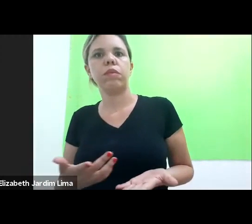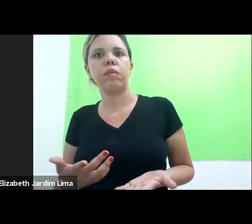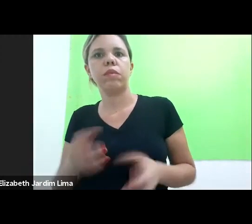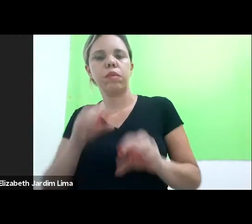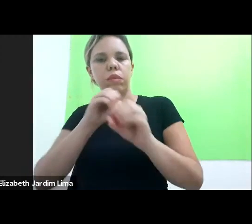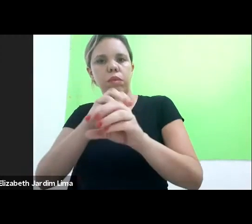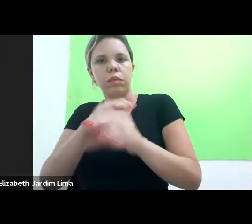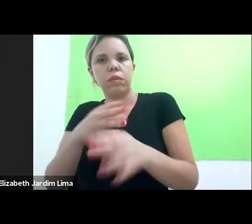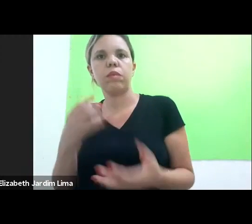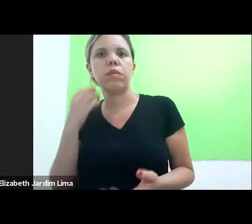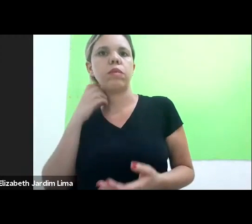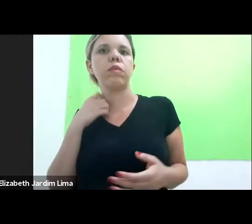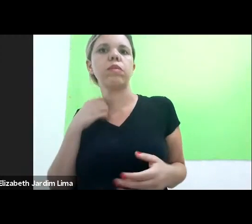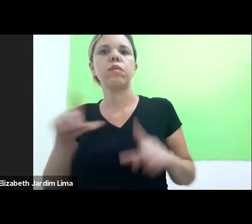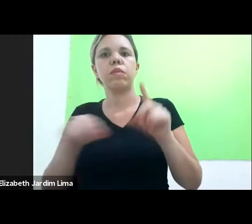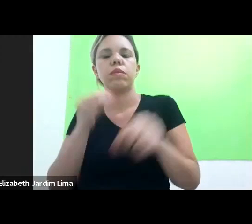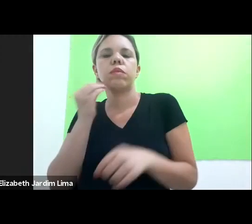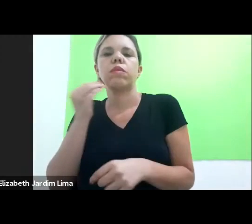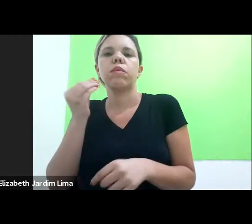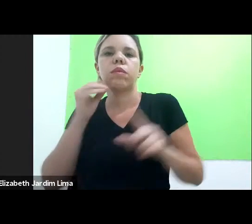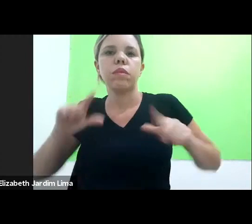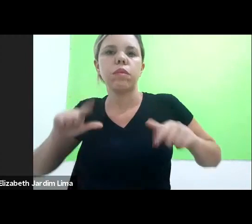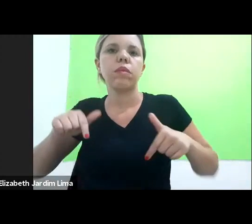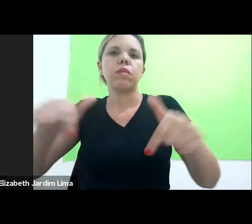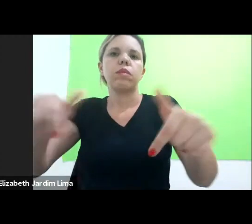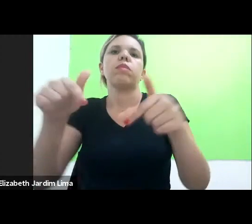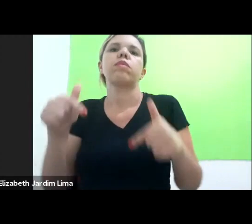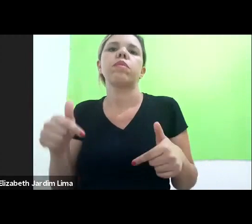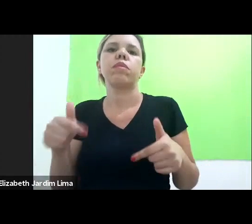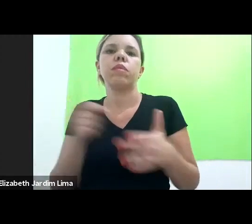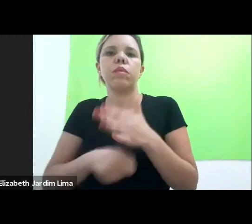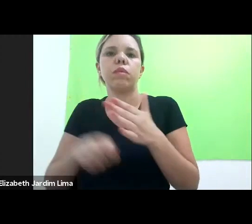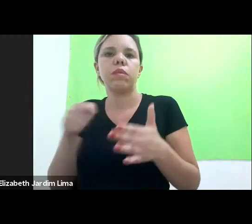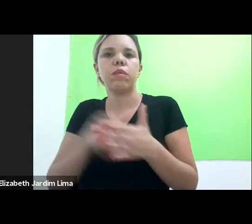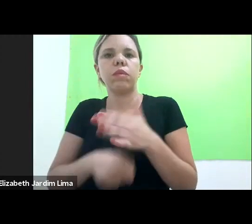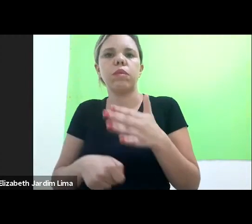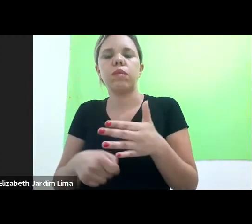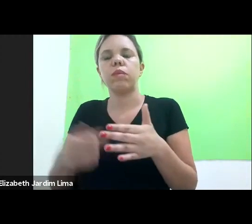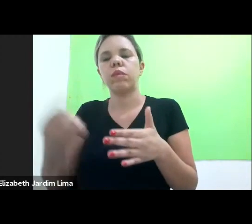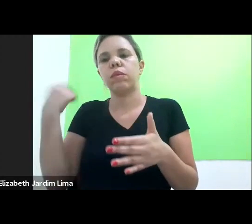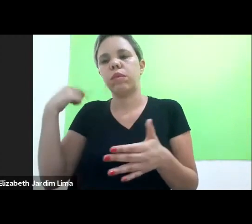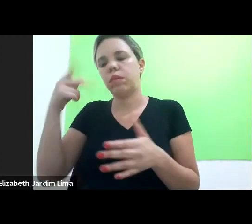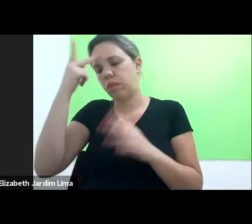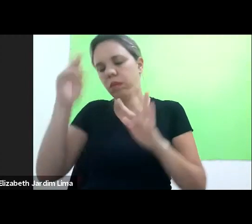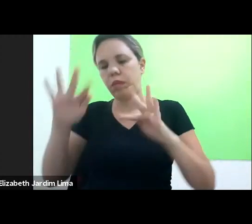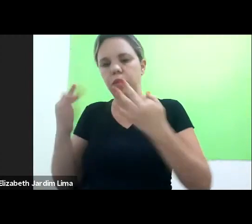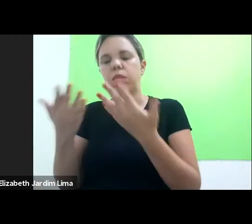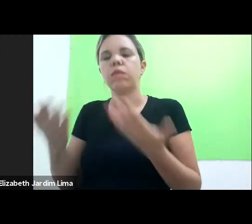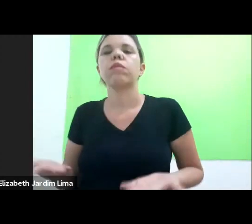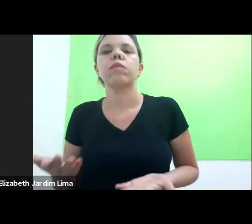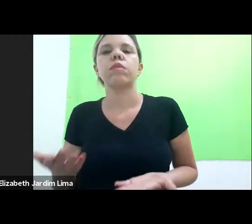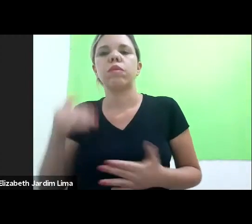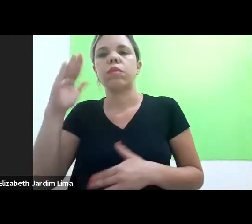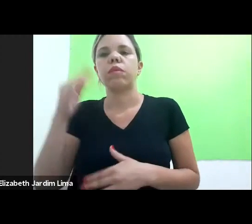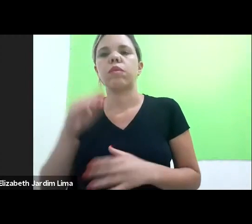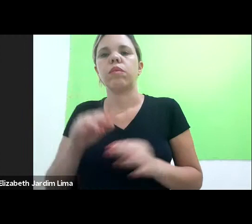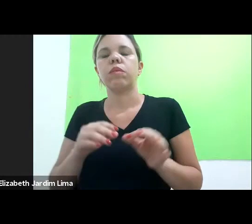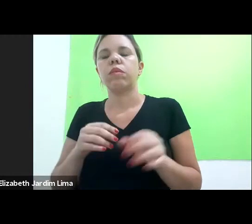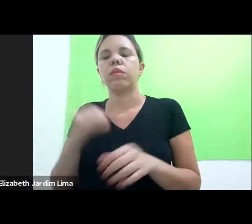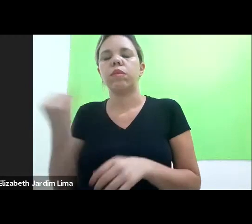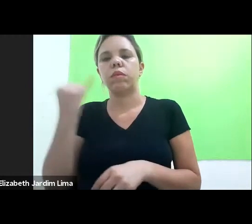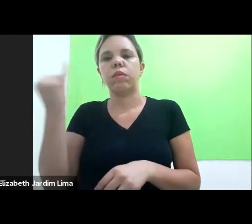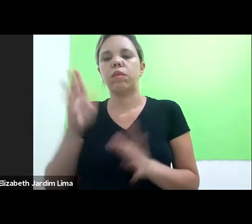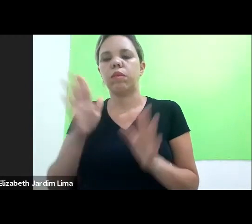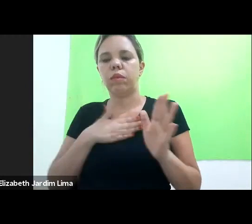educação seria o caminho de fortalecer essa luta histórica dos nossos povos. E o mais longe que alguém da minha